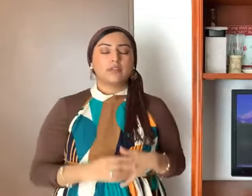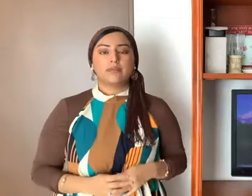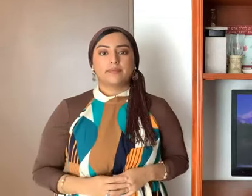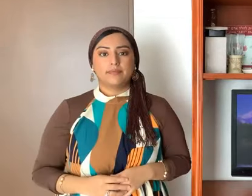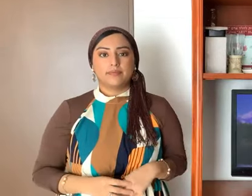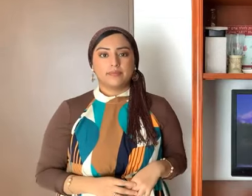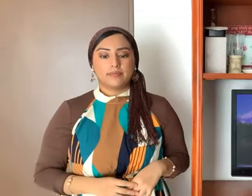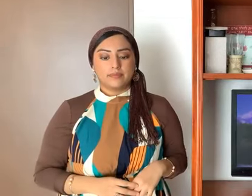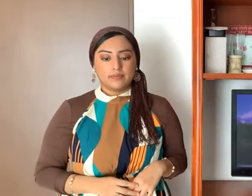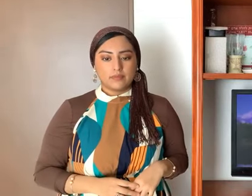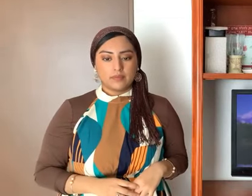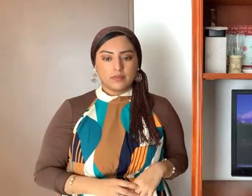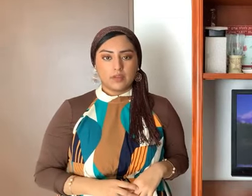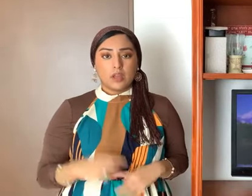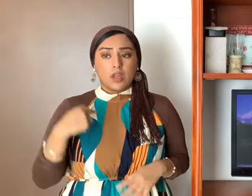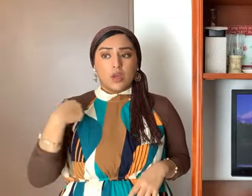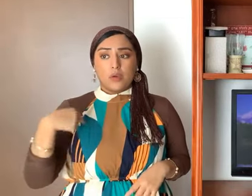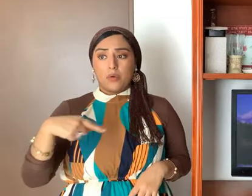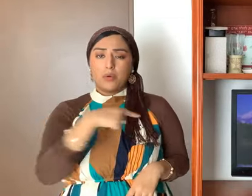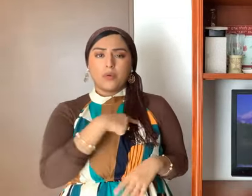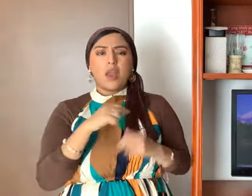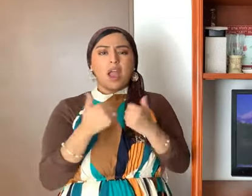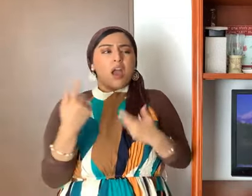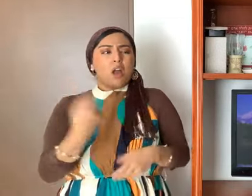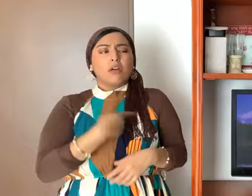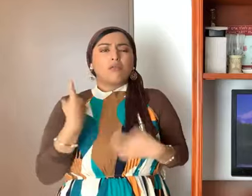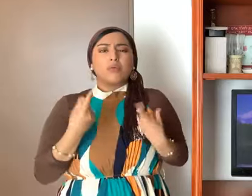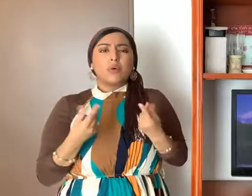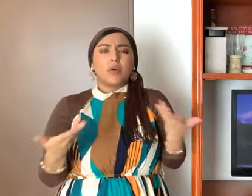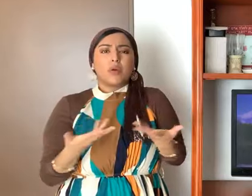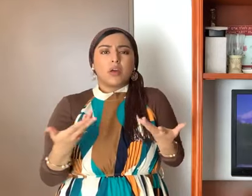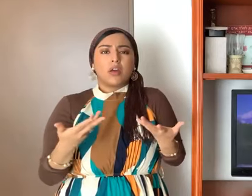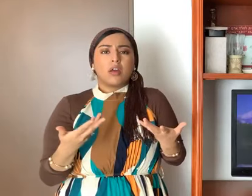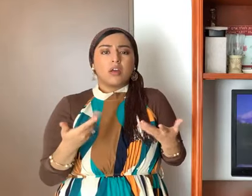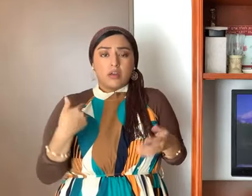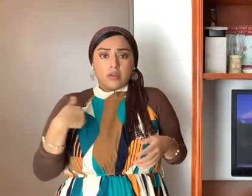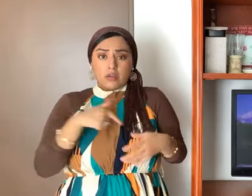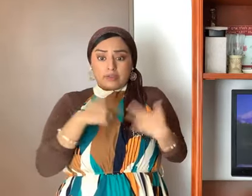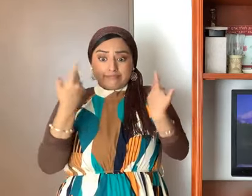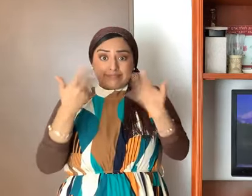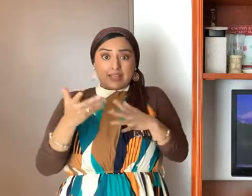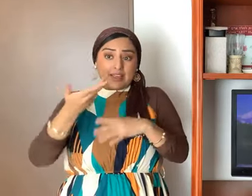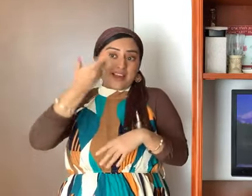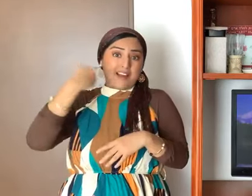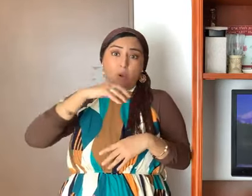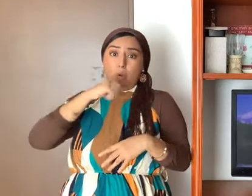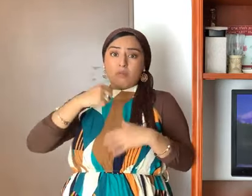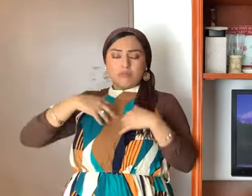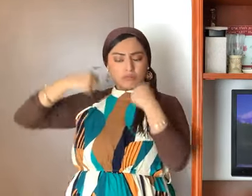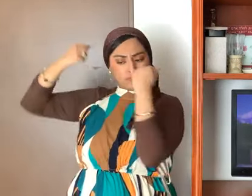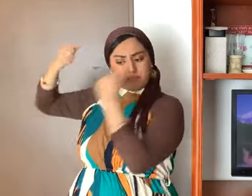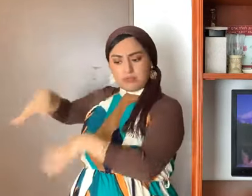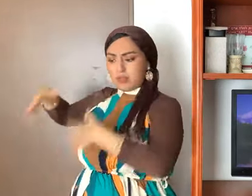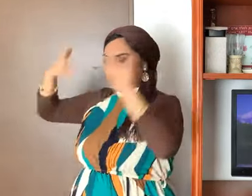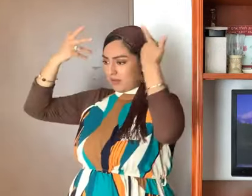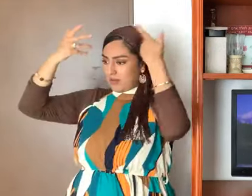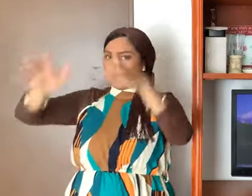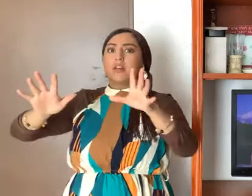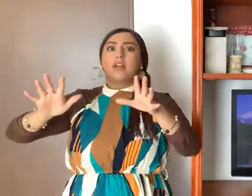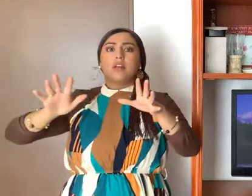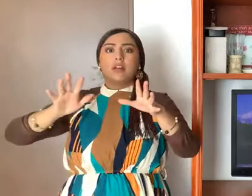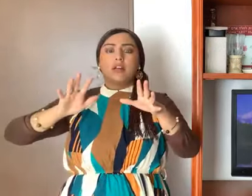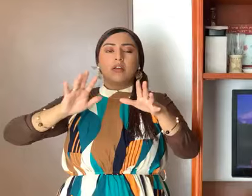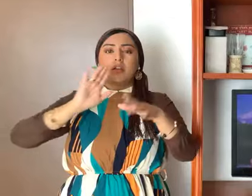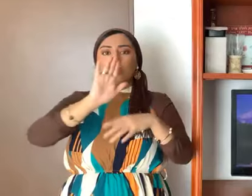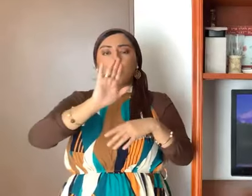¿Amén? Entonces, nosotros, ¿cómo estamos, amados Sahim? ¿Dejamos todo atrás? ¿Ya dejaste